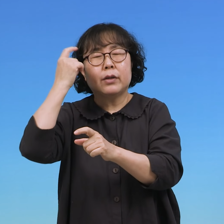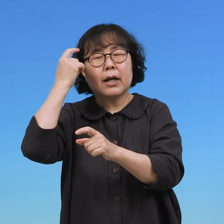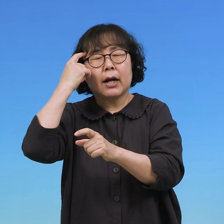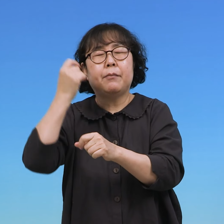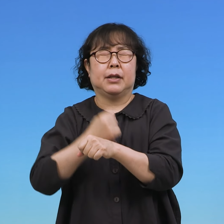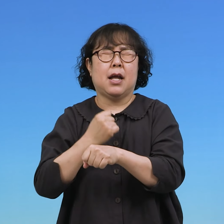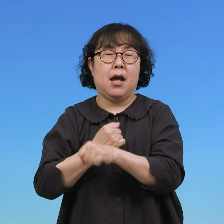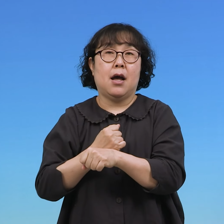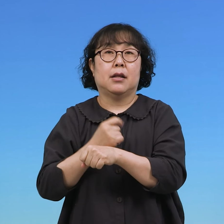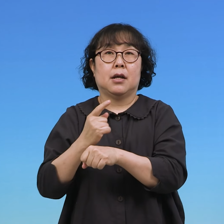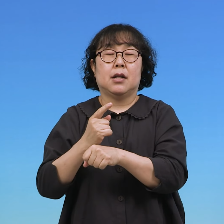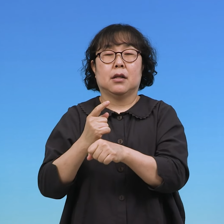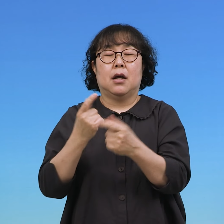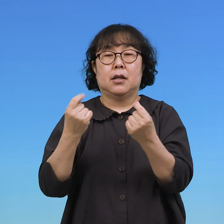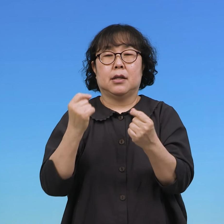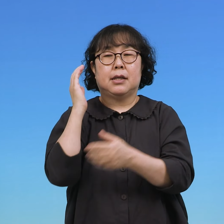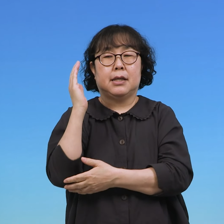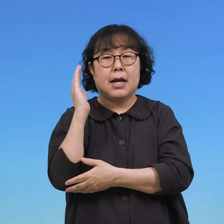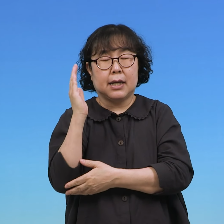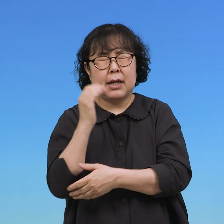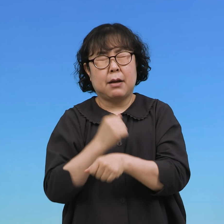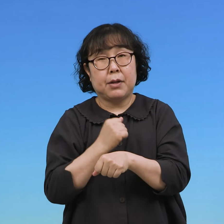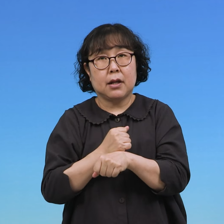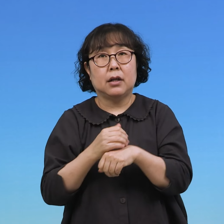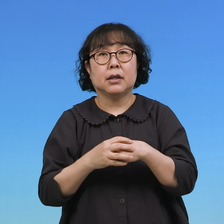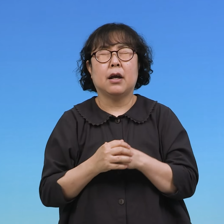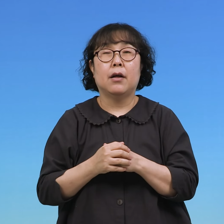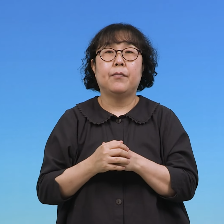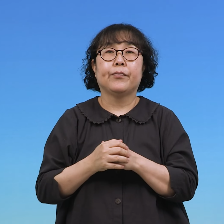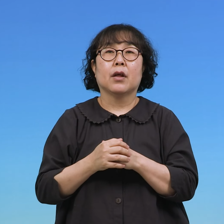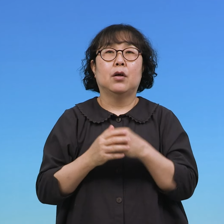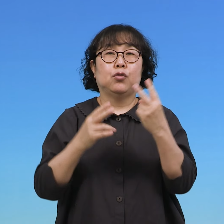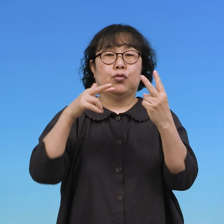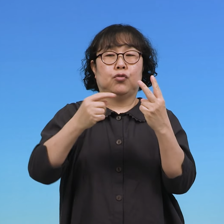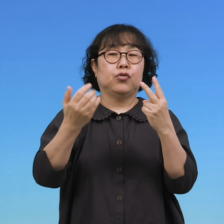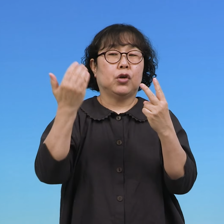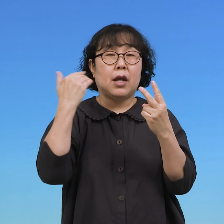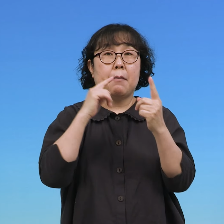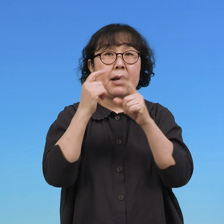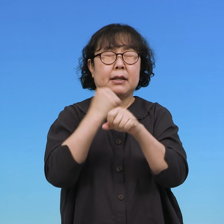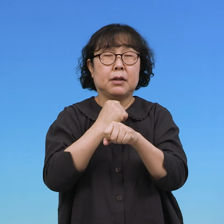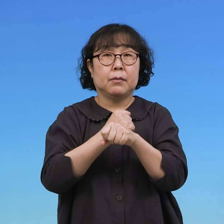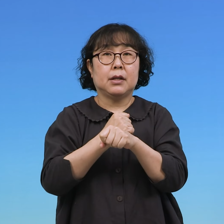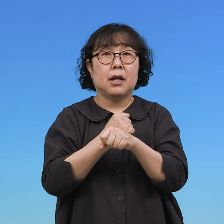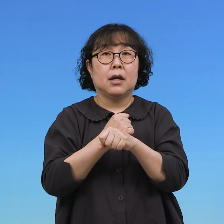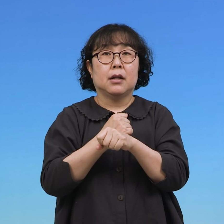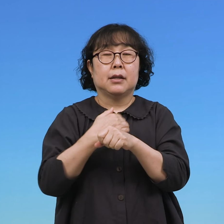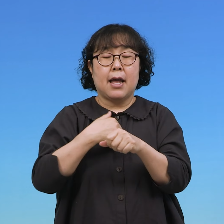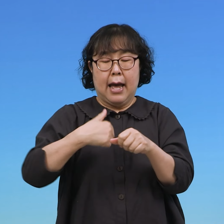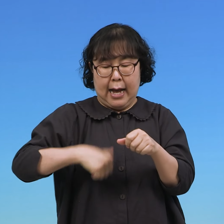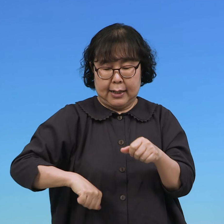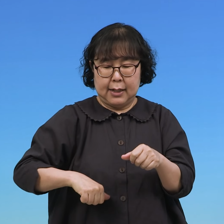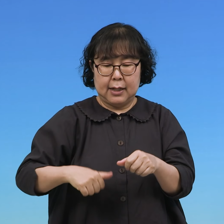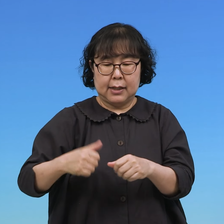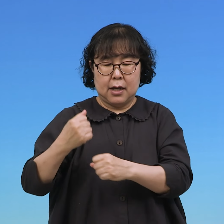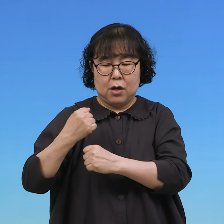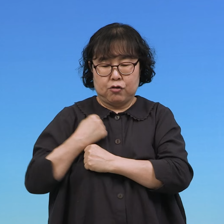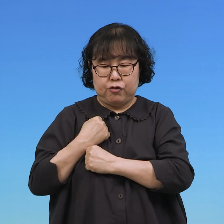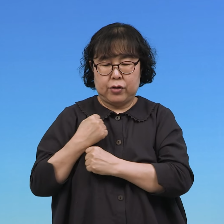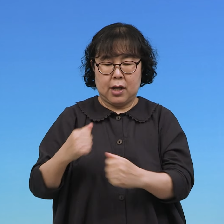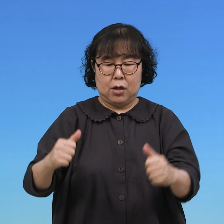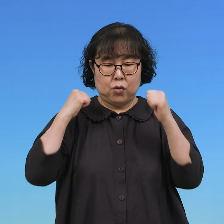제가 이런 얘기들을 나누면서 전에 한 2주 전에 말씀드렸잖아요. 얘가 이제 제대하고 우리 세